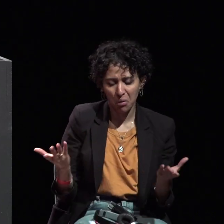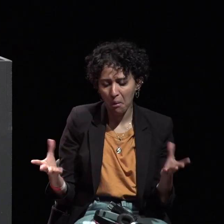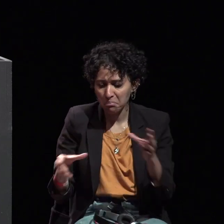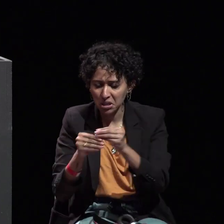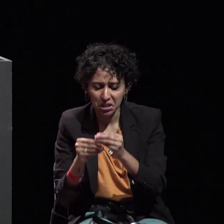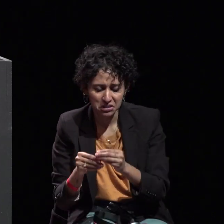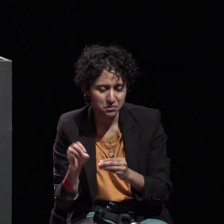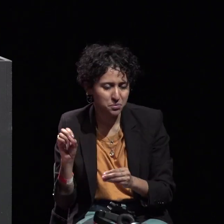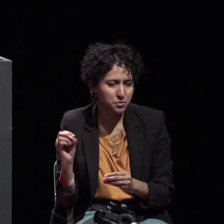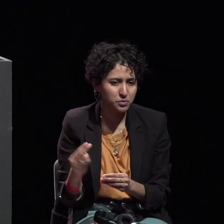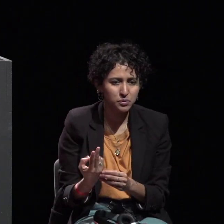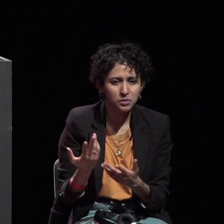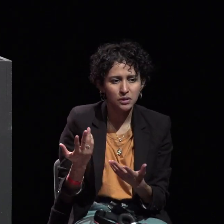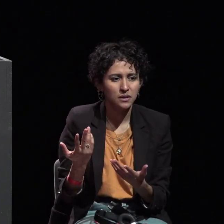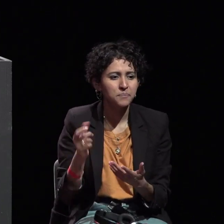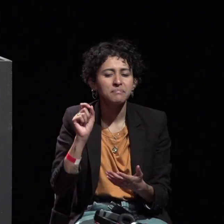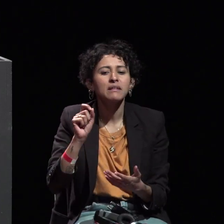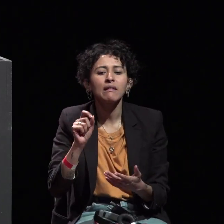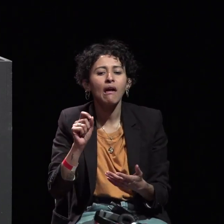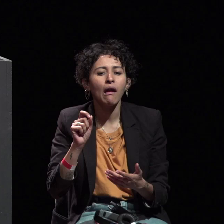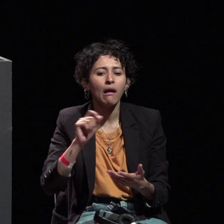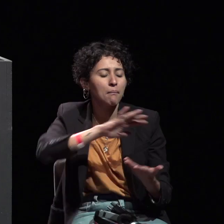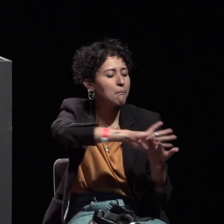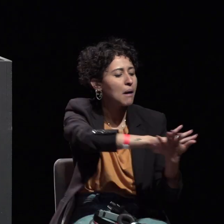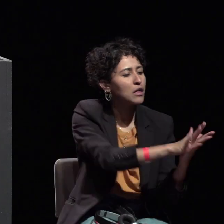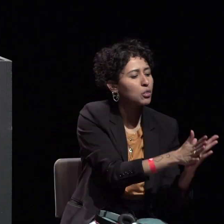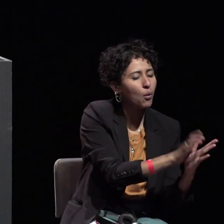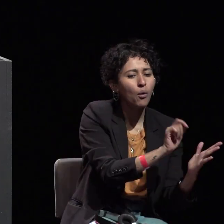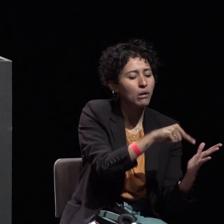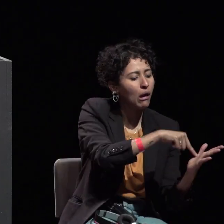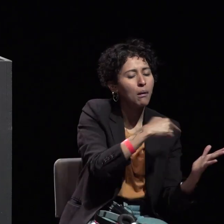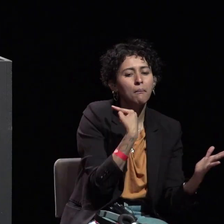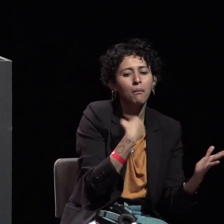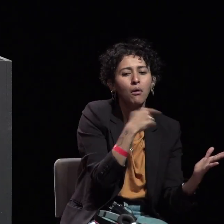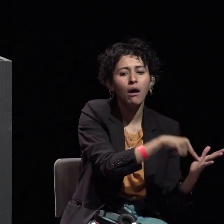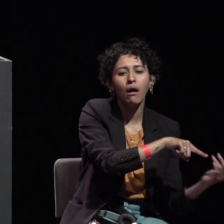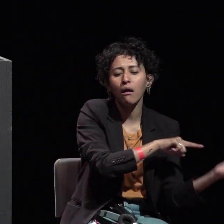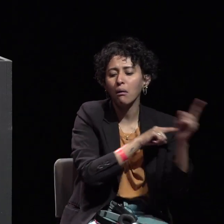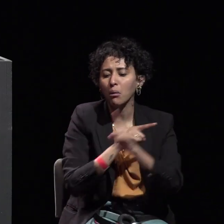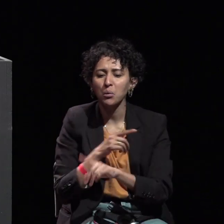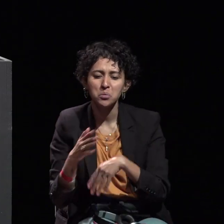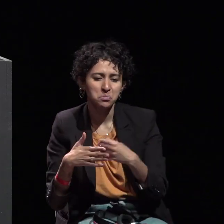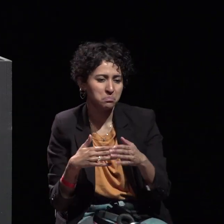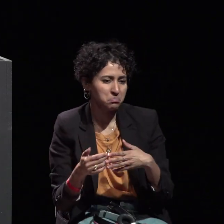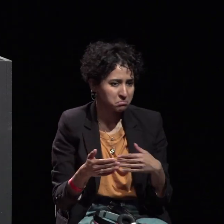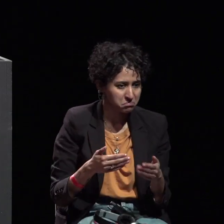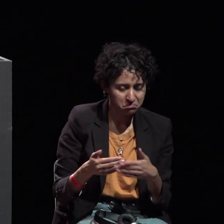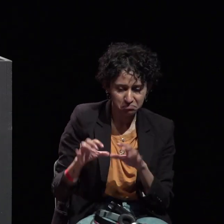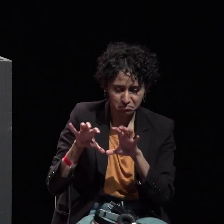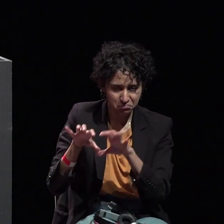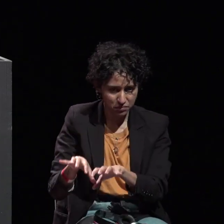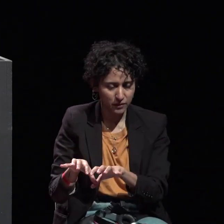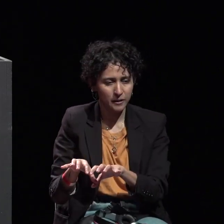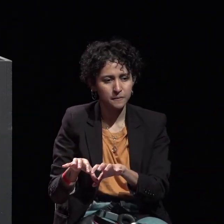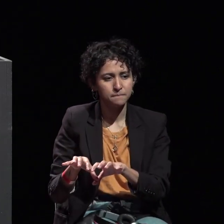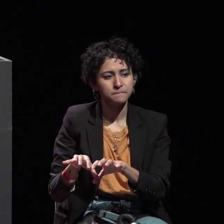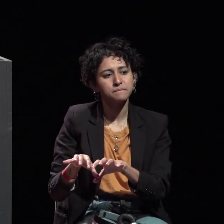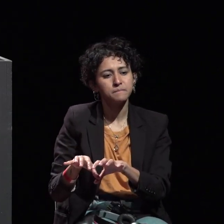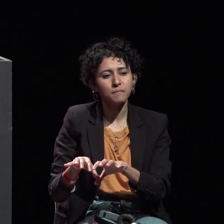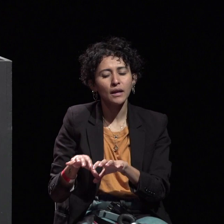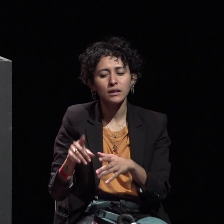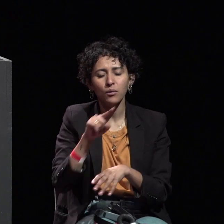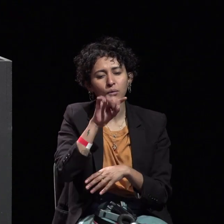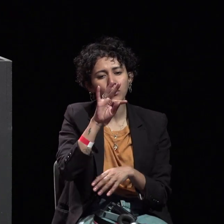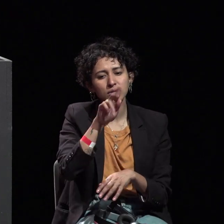complementares, com o matador, com seus parentes e aliados dos dois sexos, entre outros grupos cerimoniais. Ao fim desse balé topológico, a